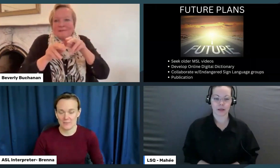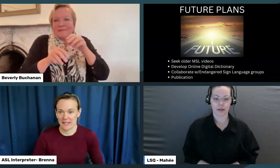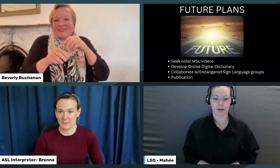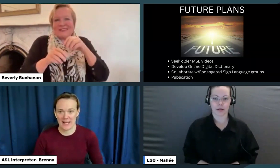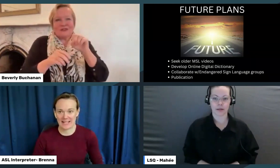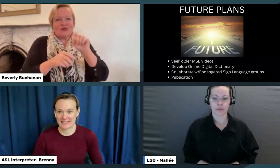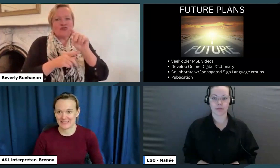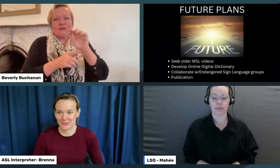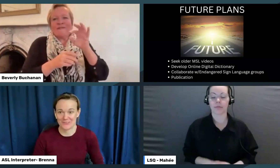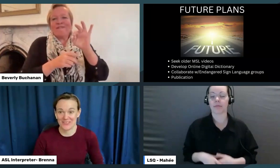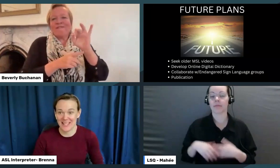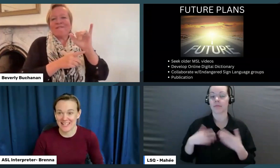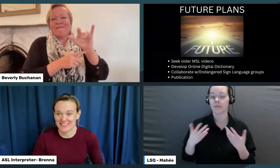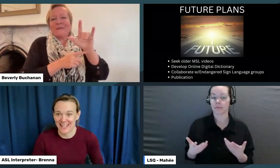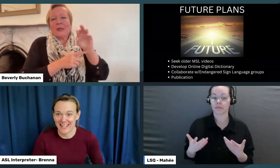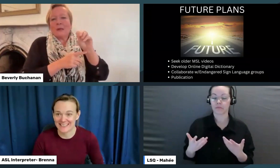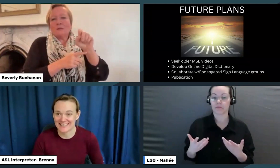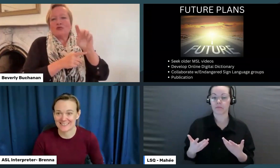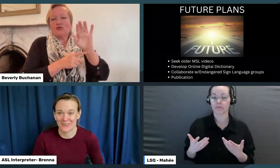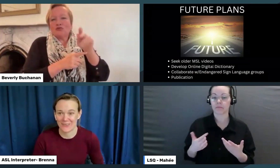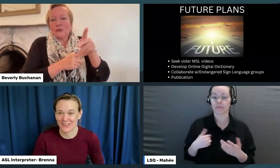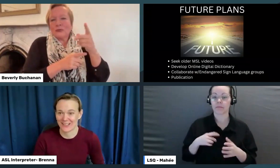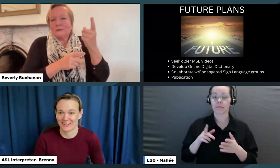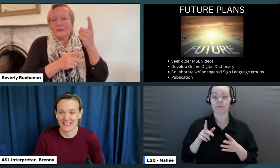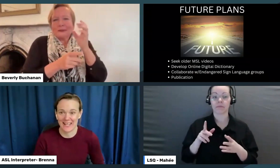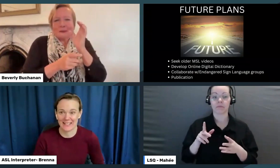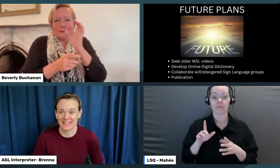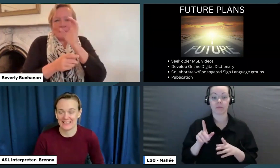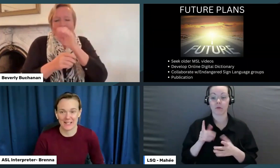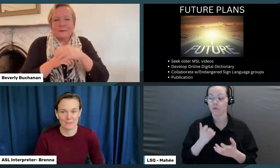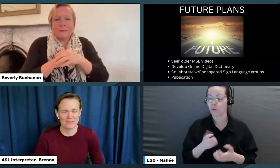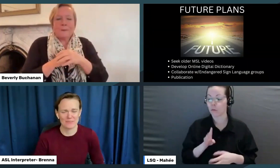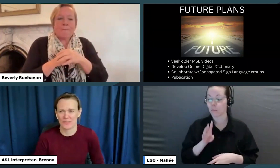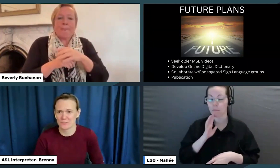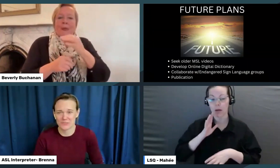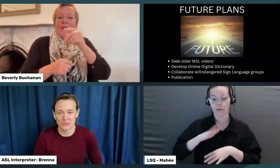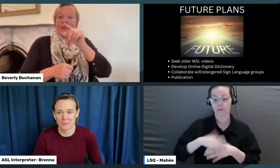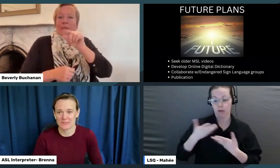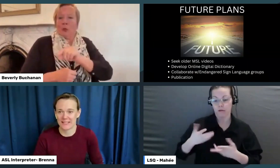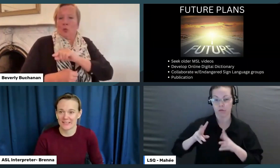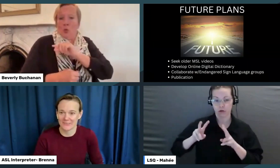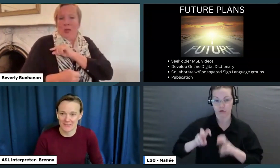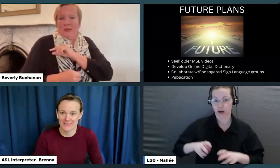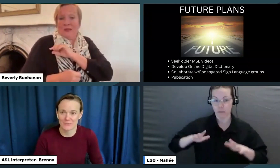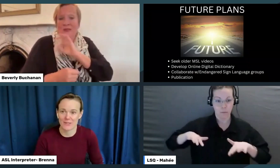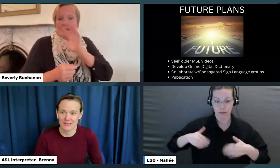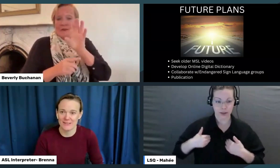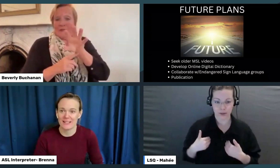en Betamax, en VHS ou toutes sortes de films,